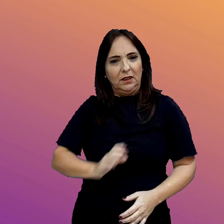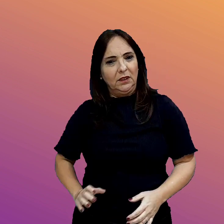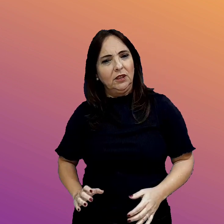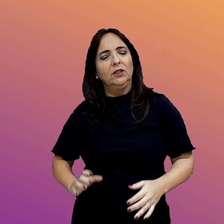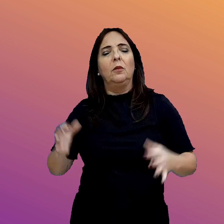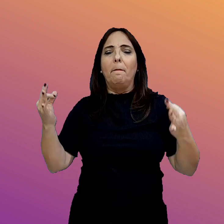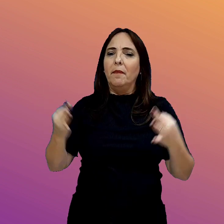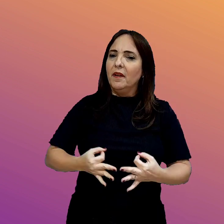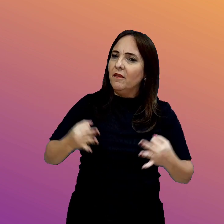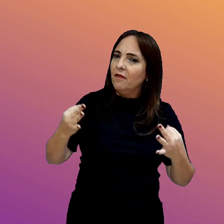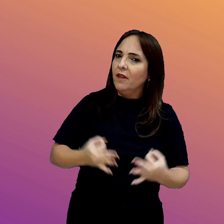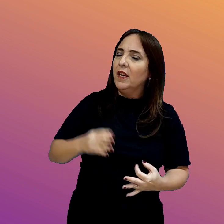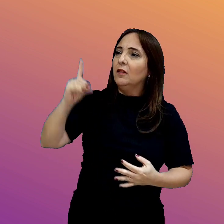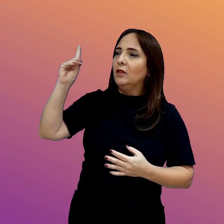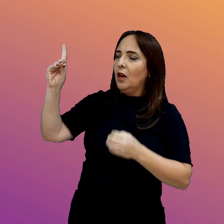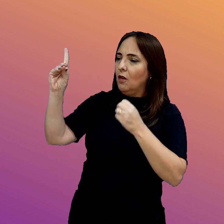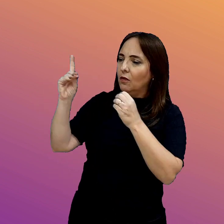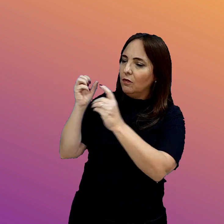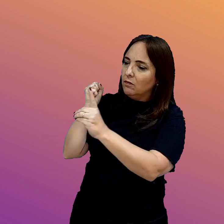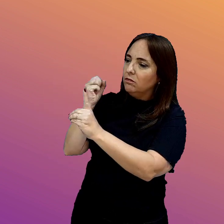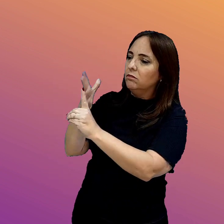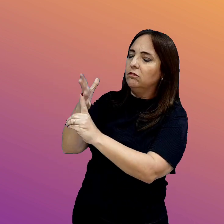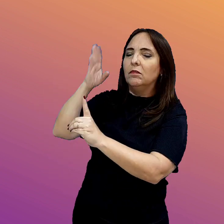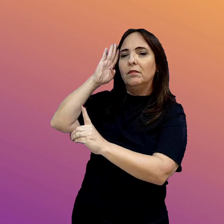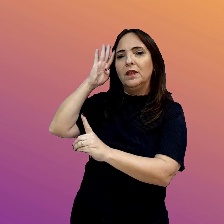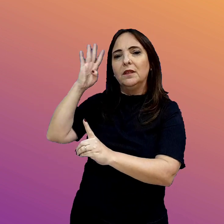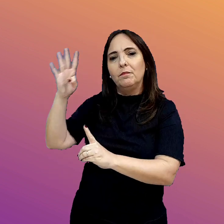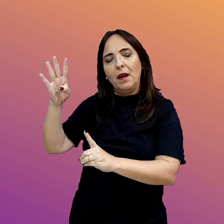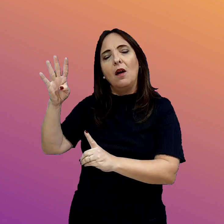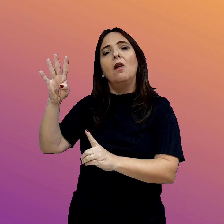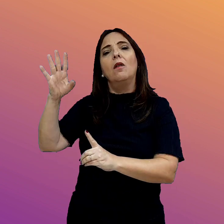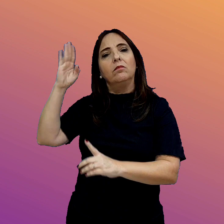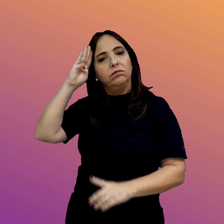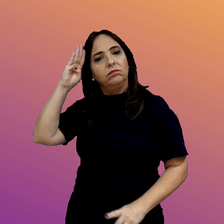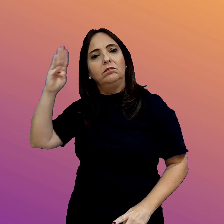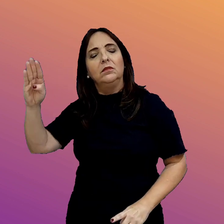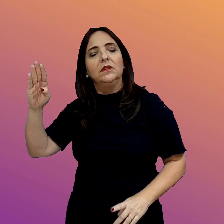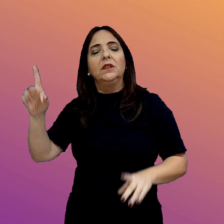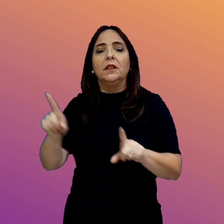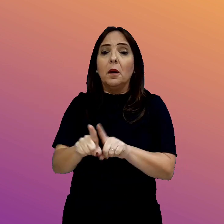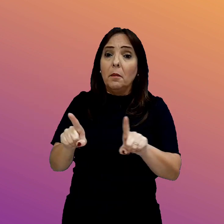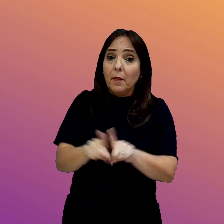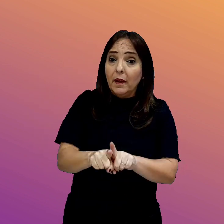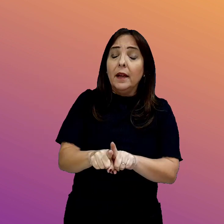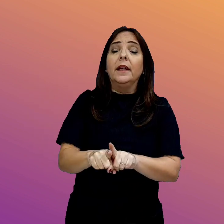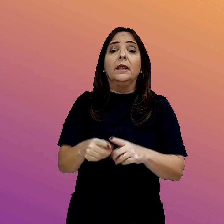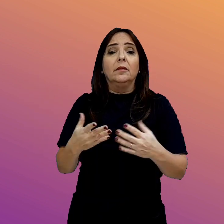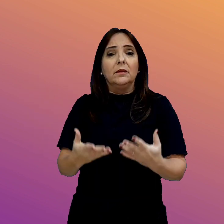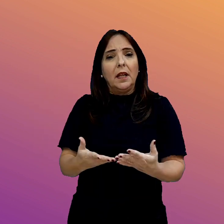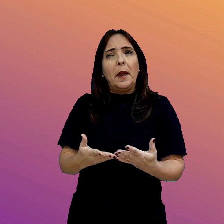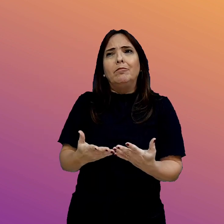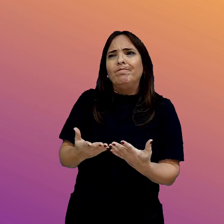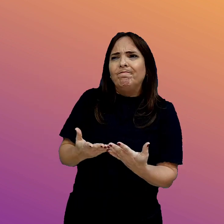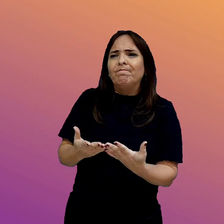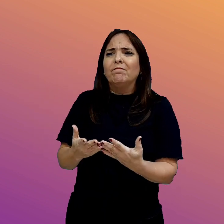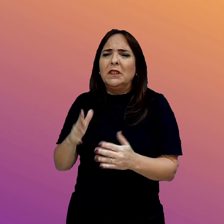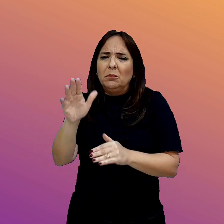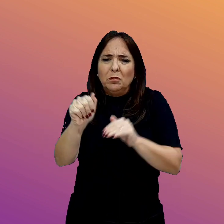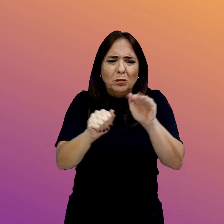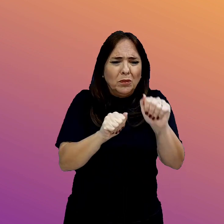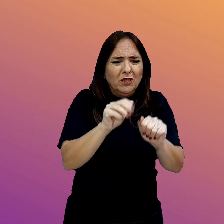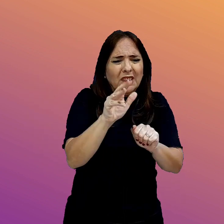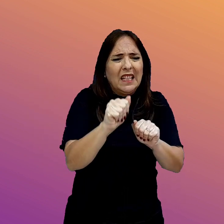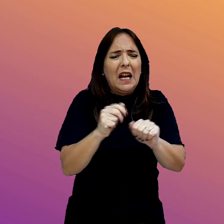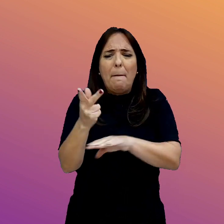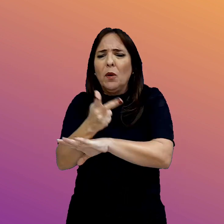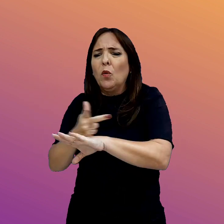perfeito, Deus é a nossa referência principal, né? E, claro, buscar entre os parentes uma outra referência